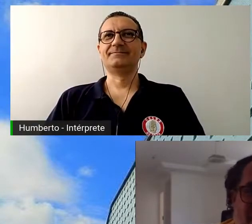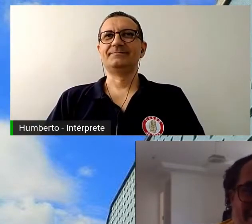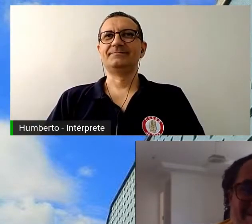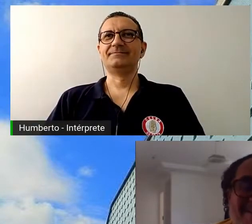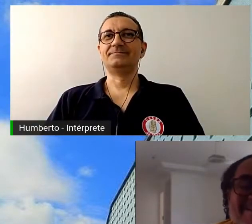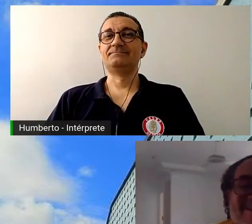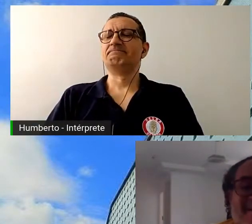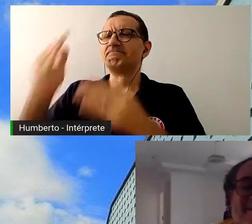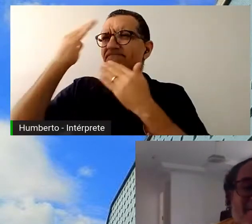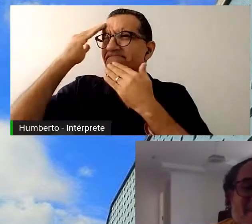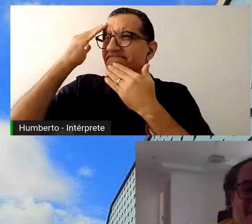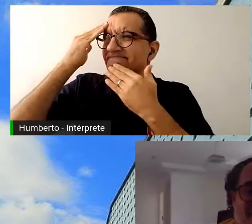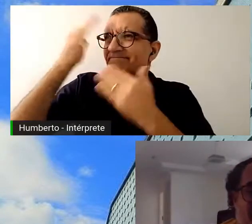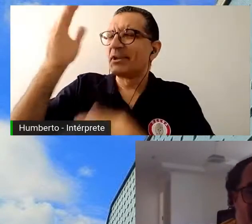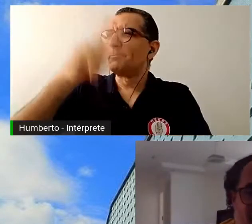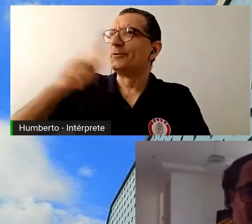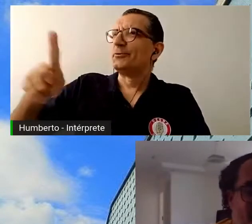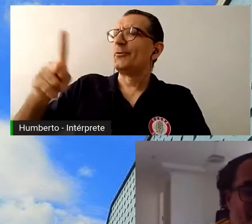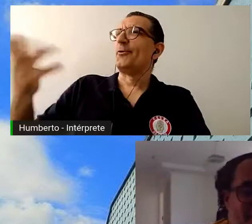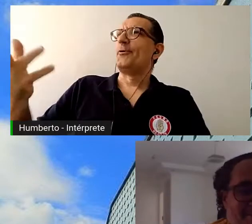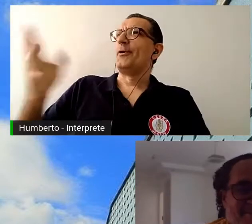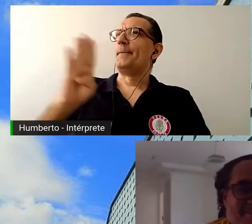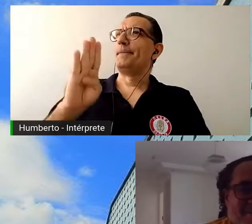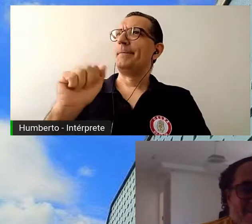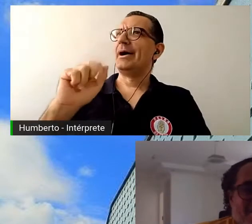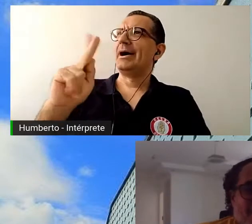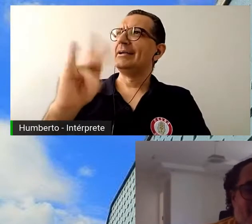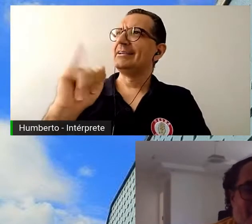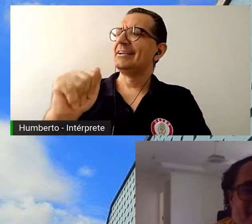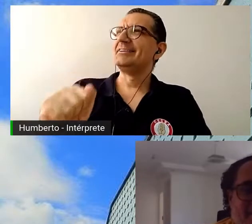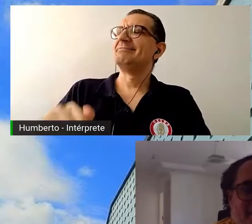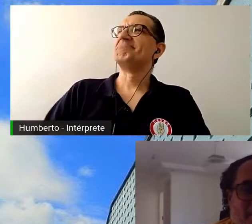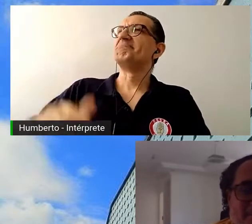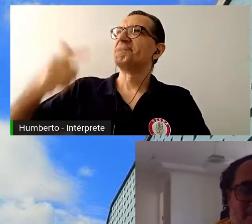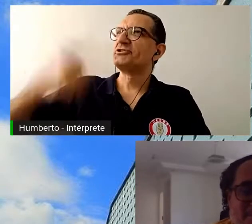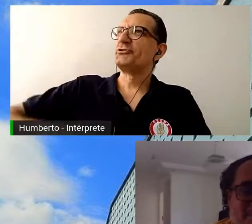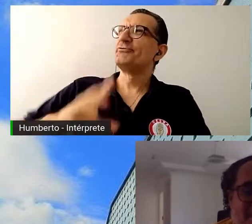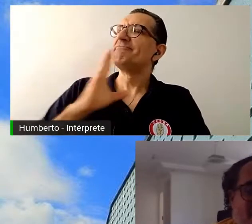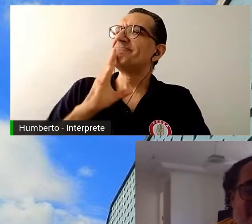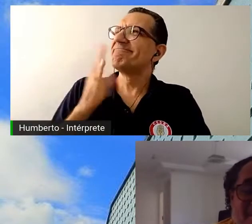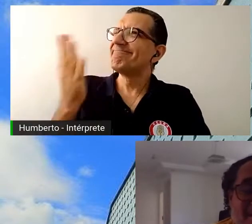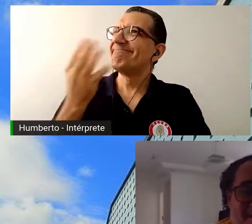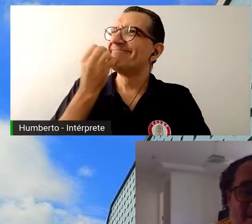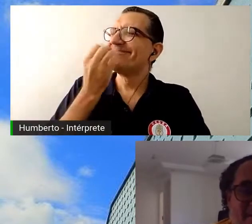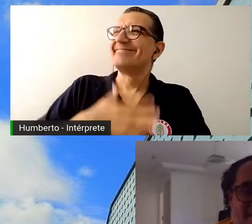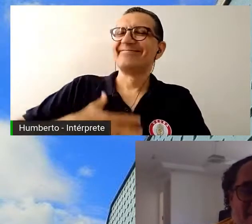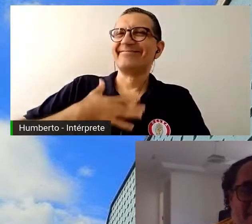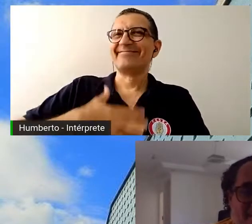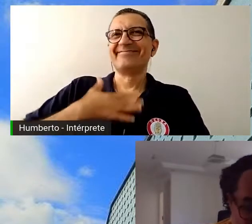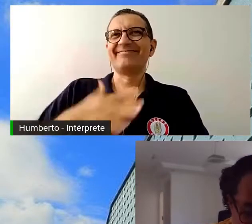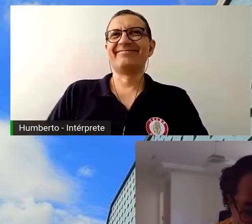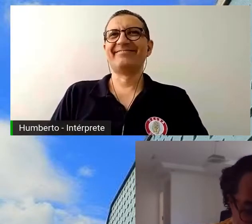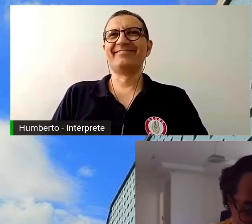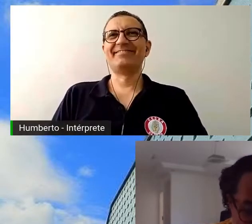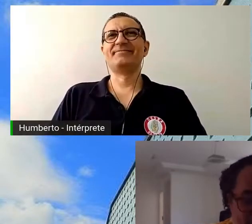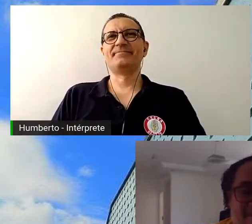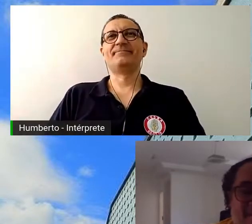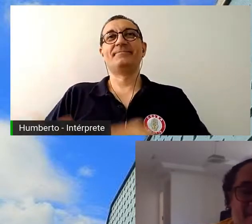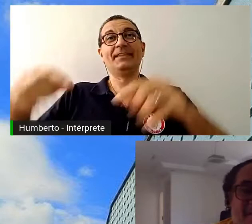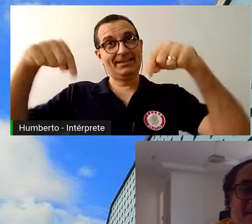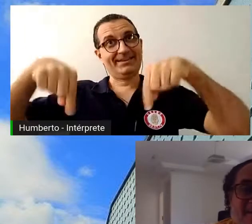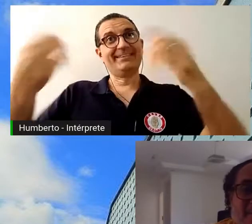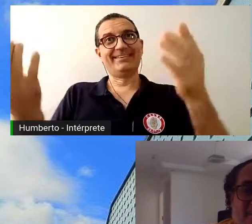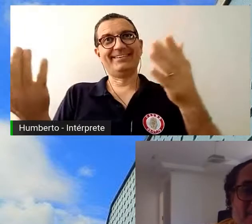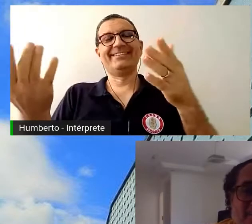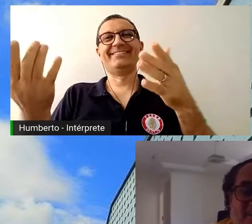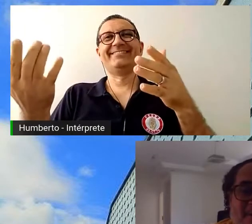Obrigado, professor Bahia, né? É um prazer revê-lo novamente. Estamos aqui, sim, hoje, a nossa casa, que é uma casa do saber, uma casa da